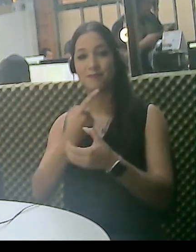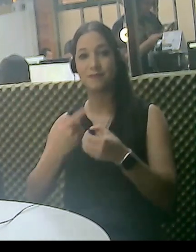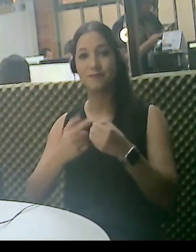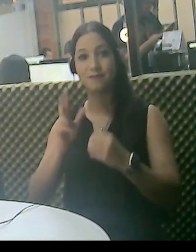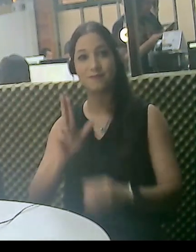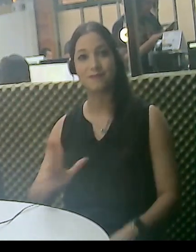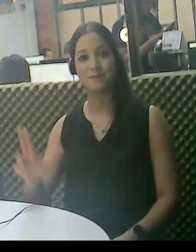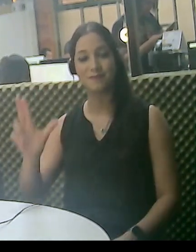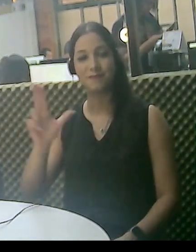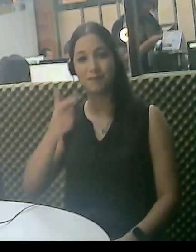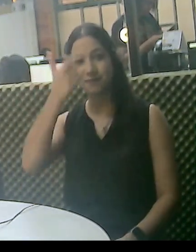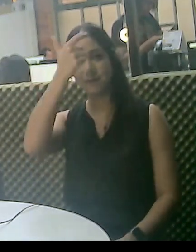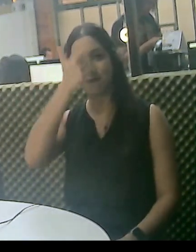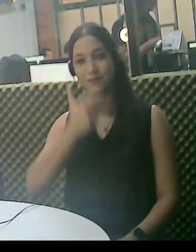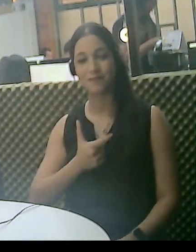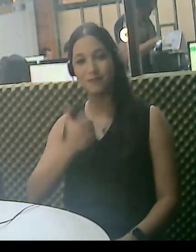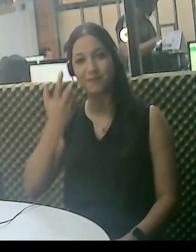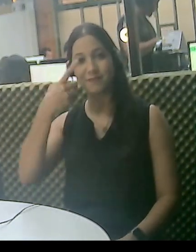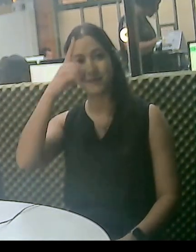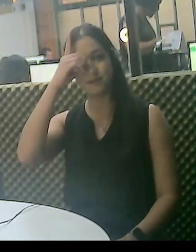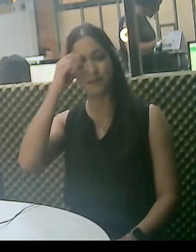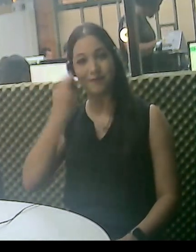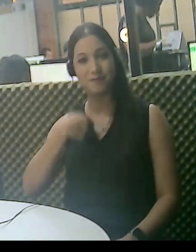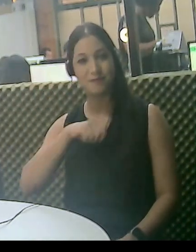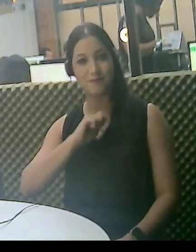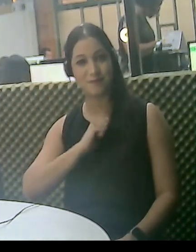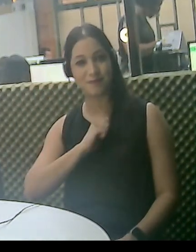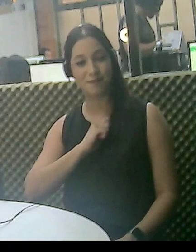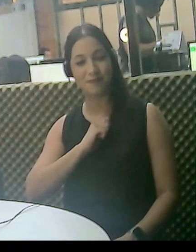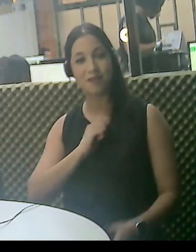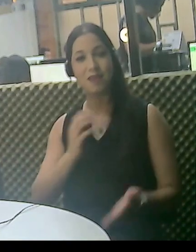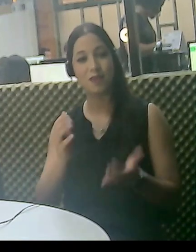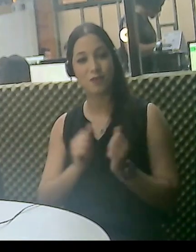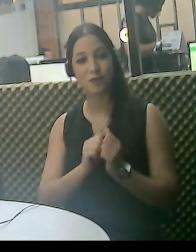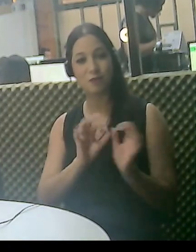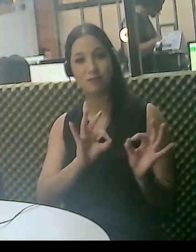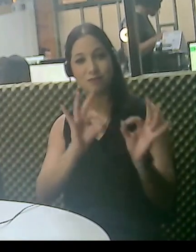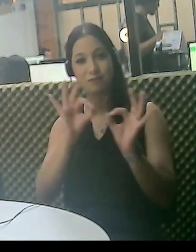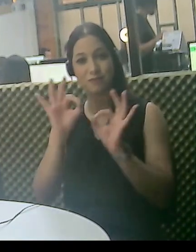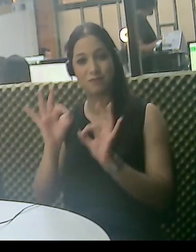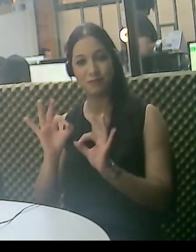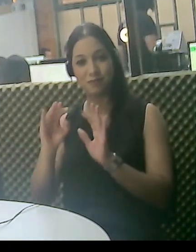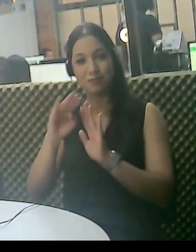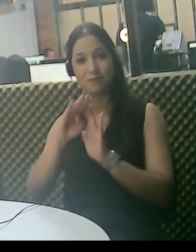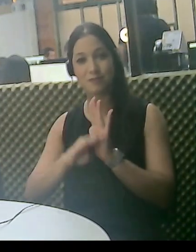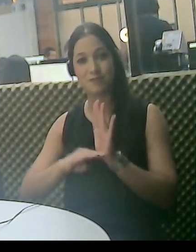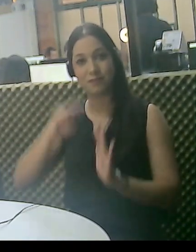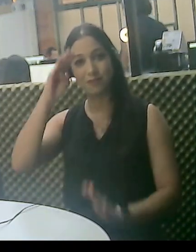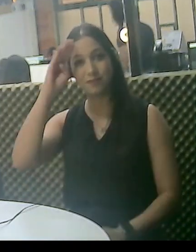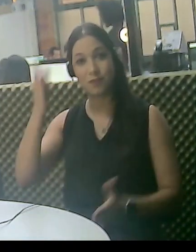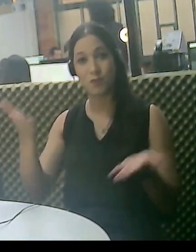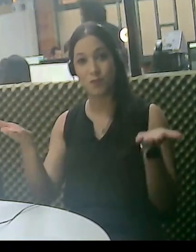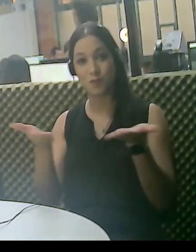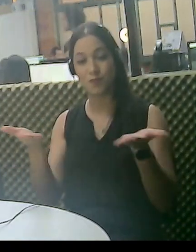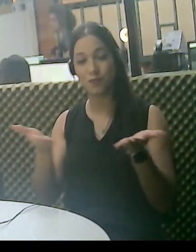acontece em Uberlândia. Prazer, eu sou Daniela Aires. Eu te convido a acompanhar com a gente os destaques desta